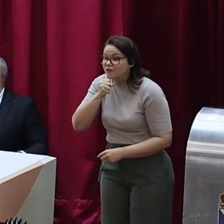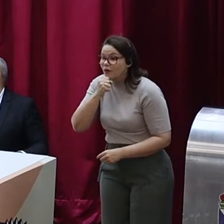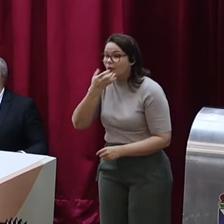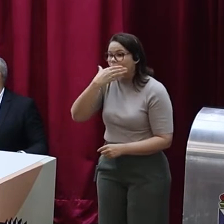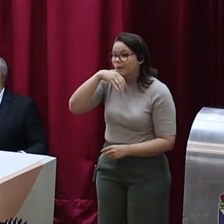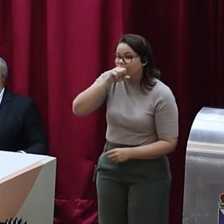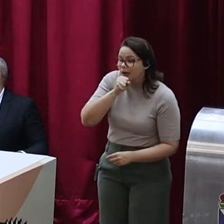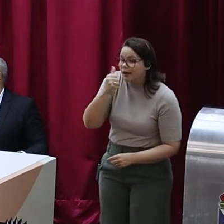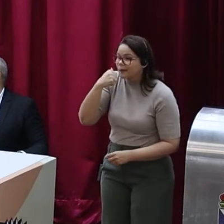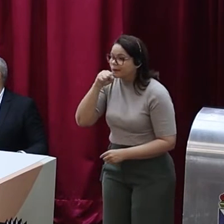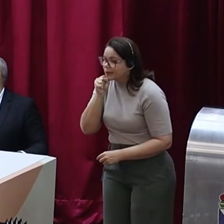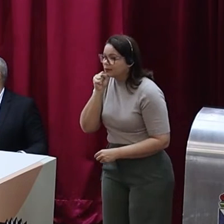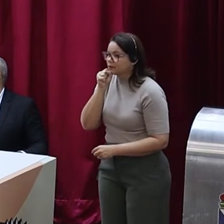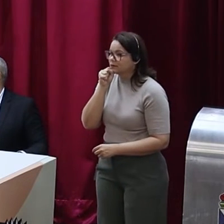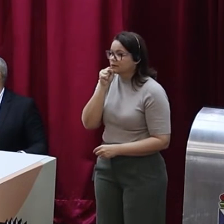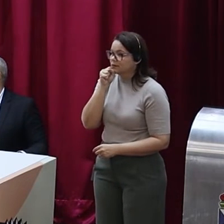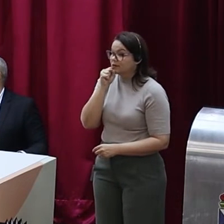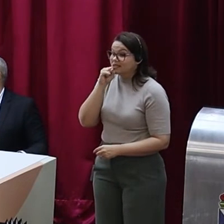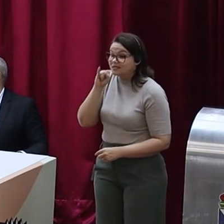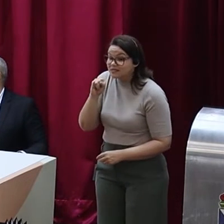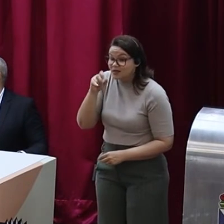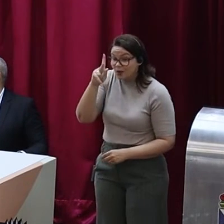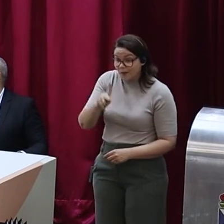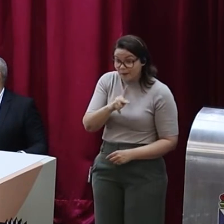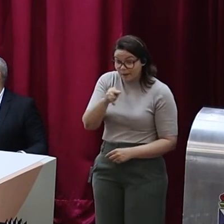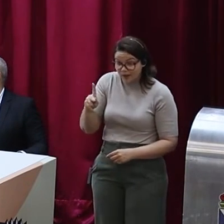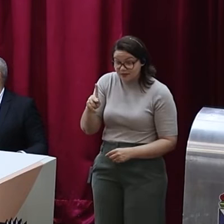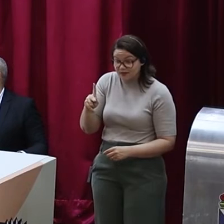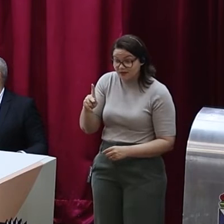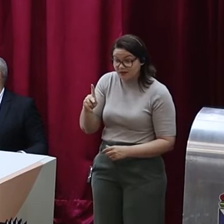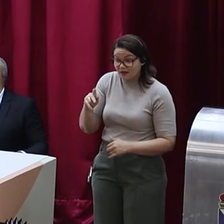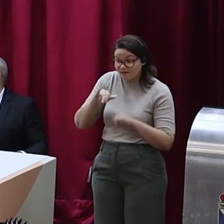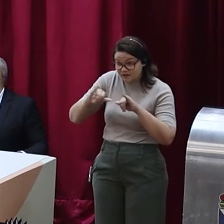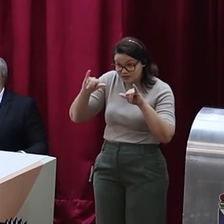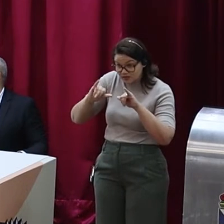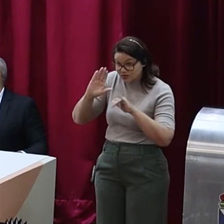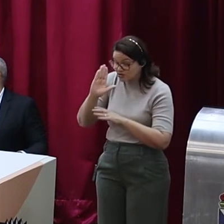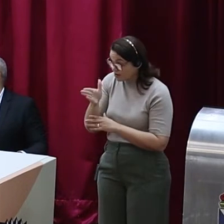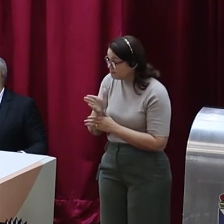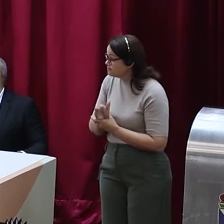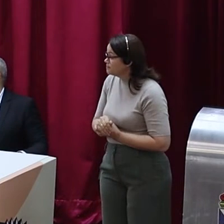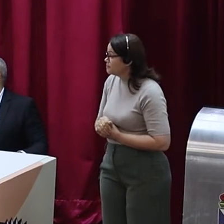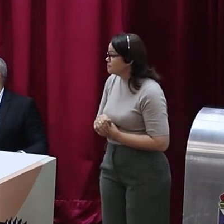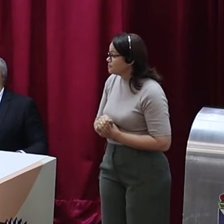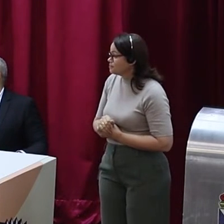el padre Meliá, este libro, él dice que hay que